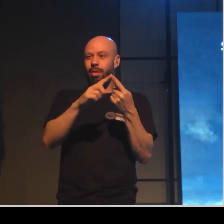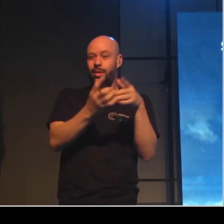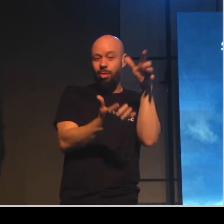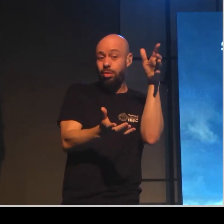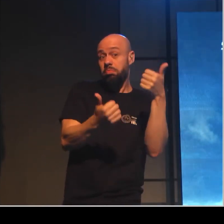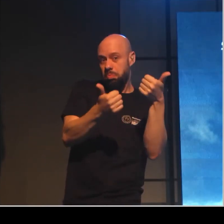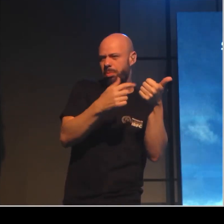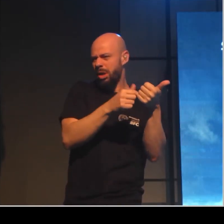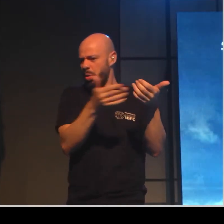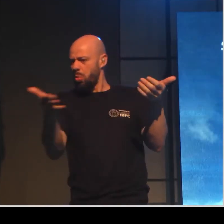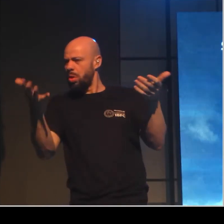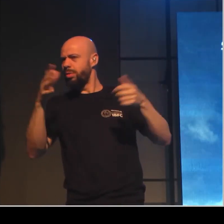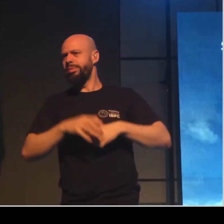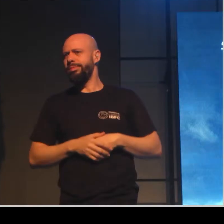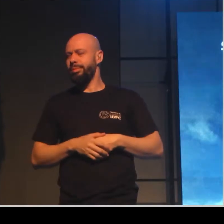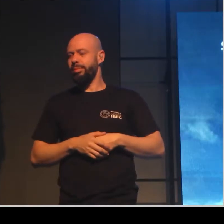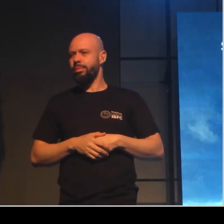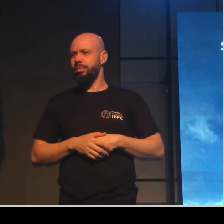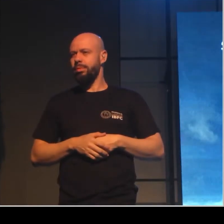estulto,